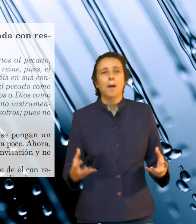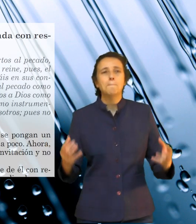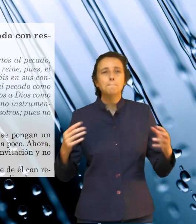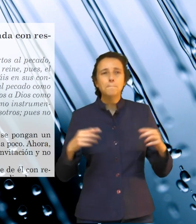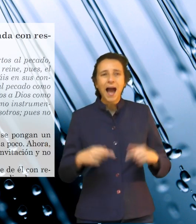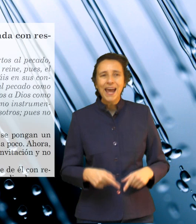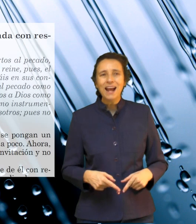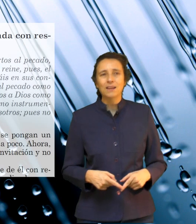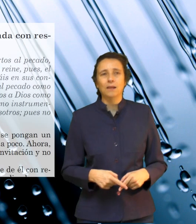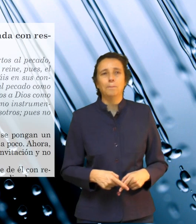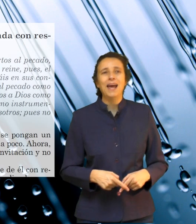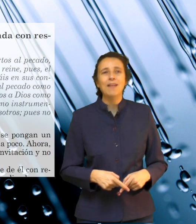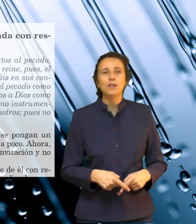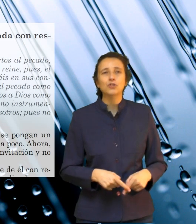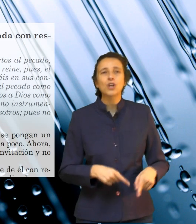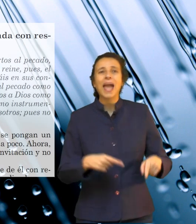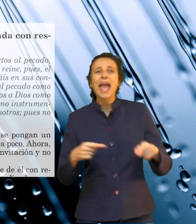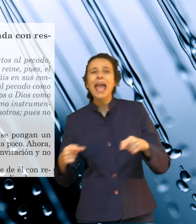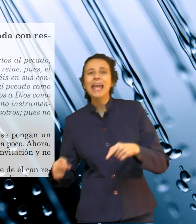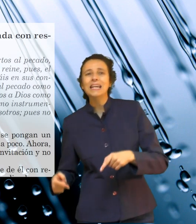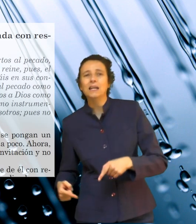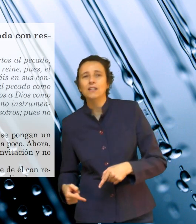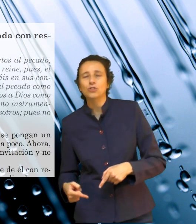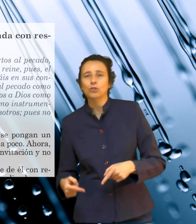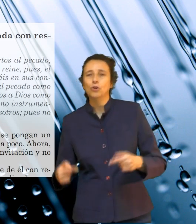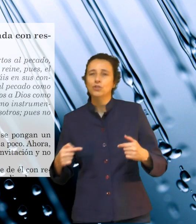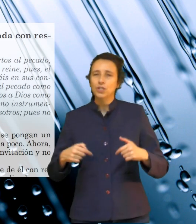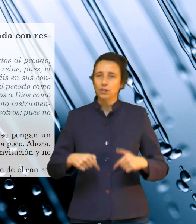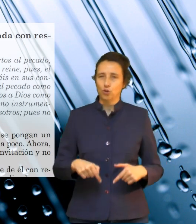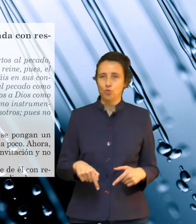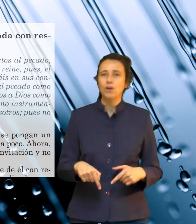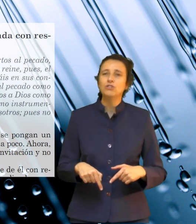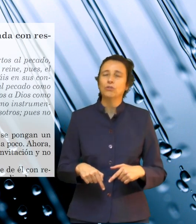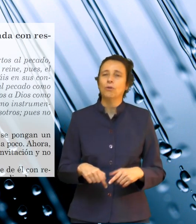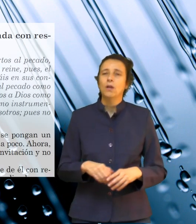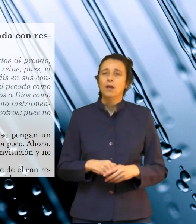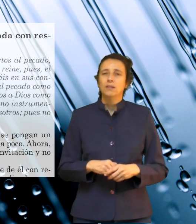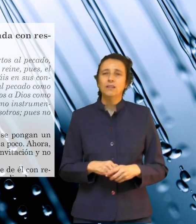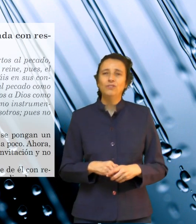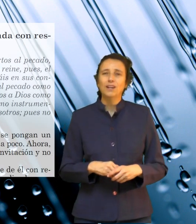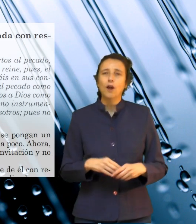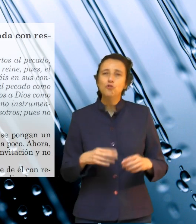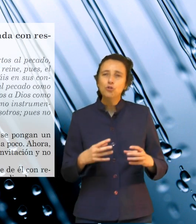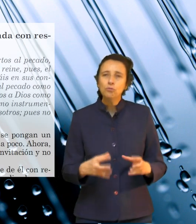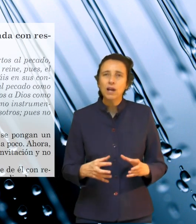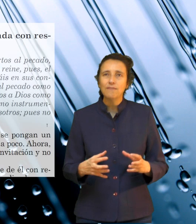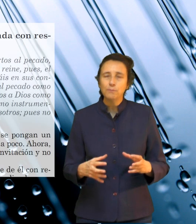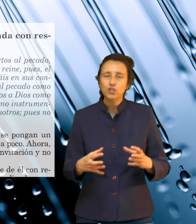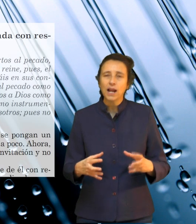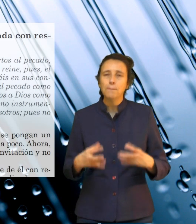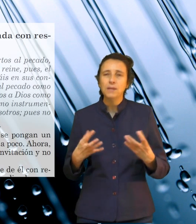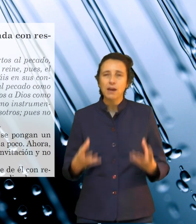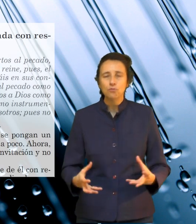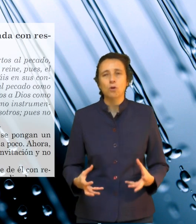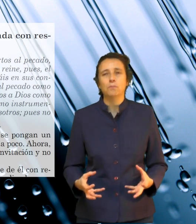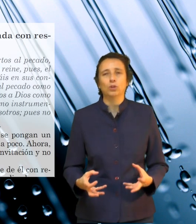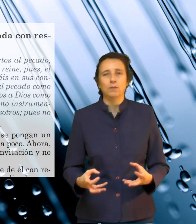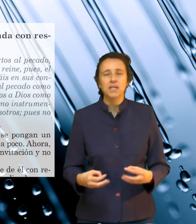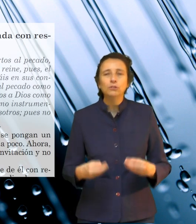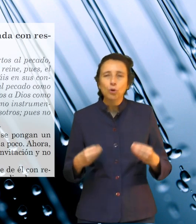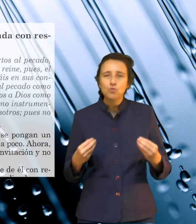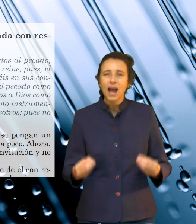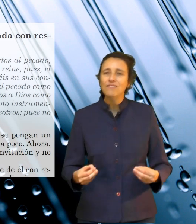vivir para Dios en Cristo, Señor nuestro. Es decir, nunca vamos a cambiar